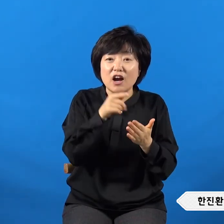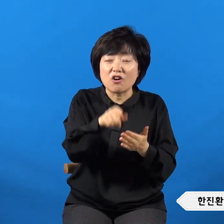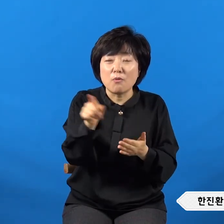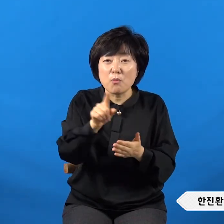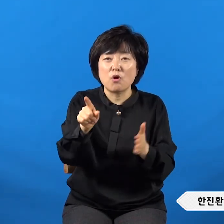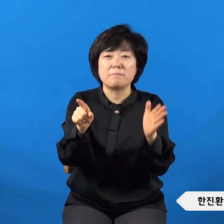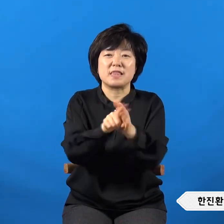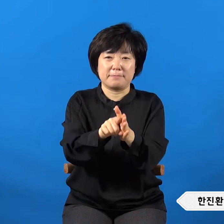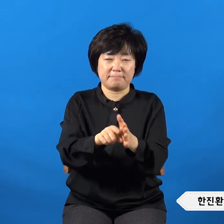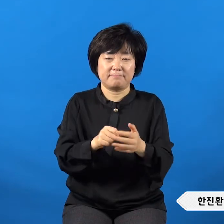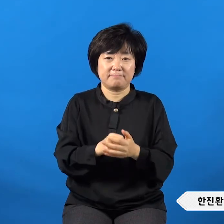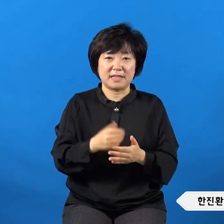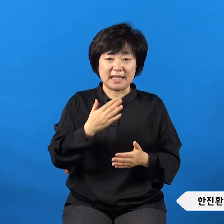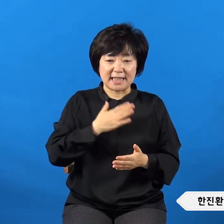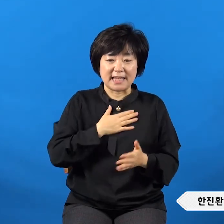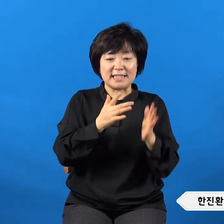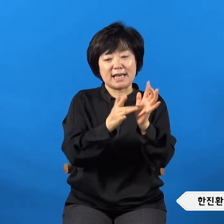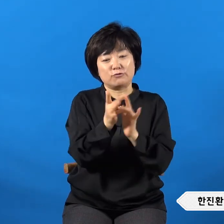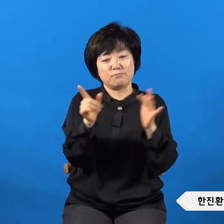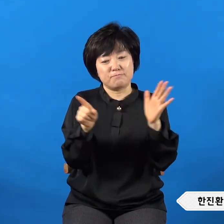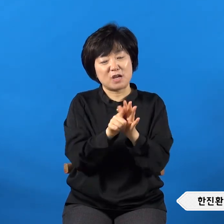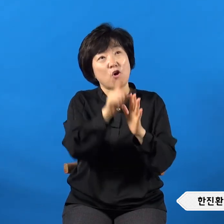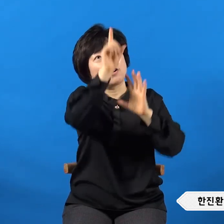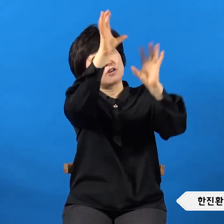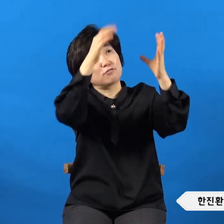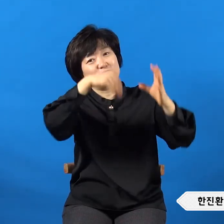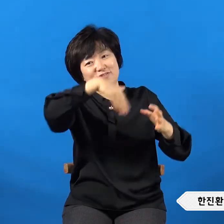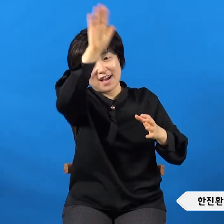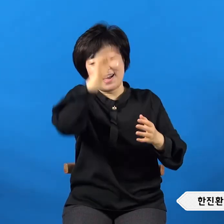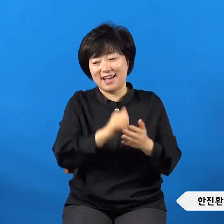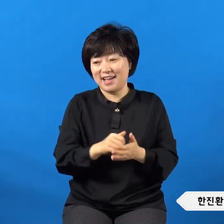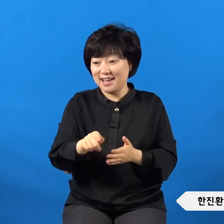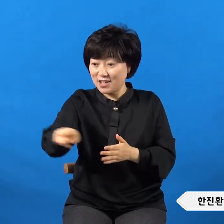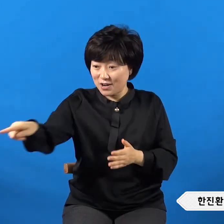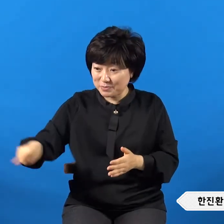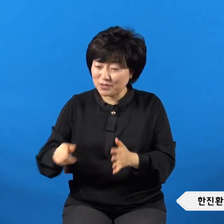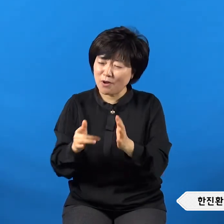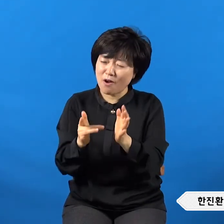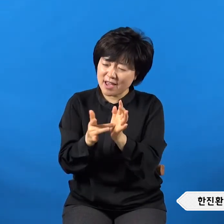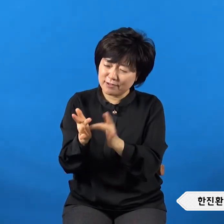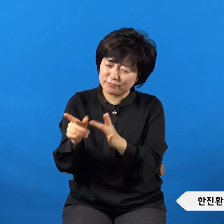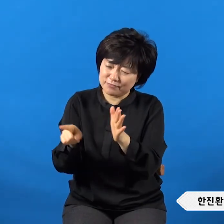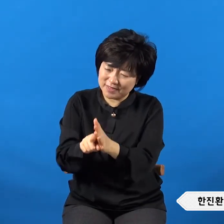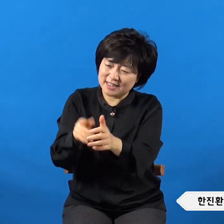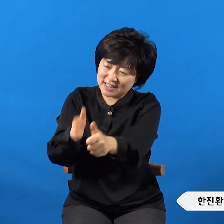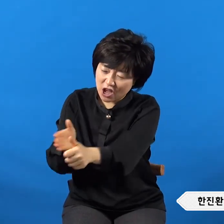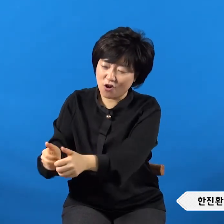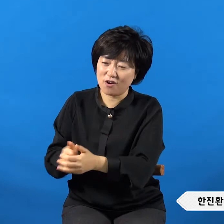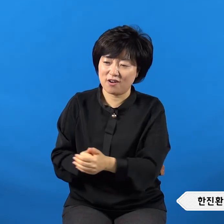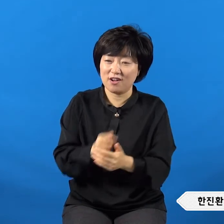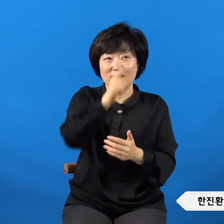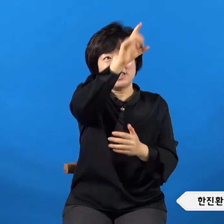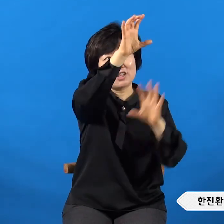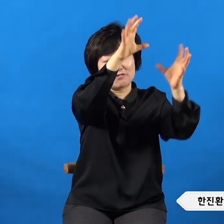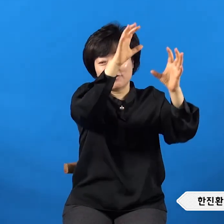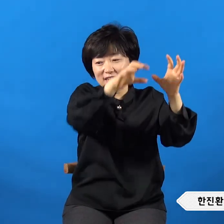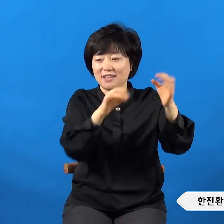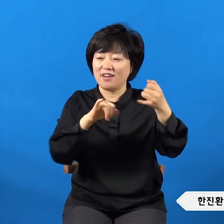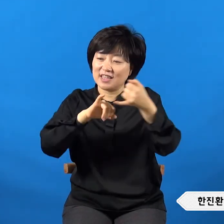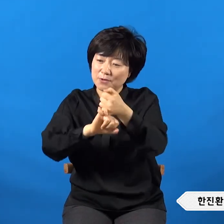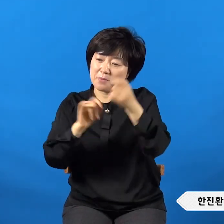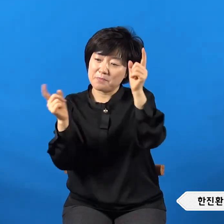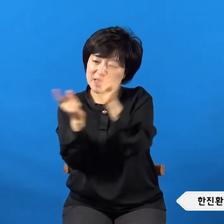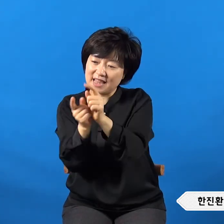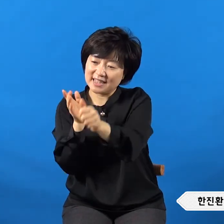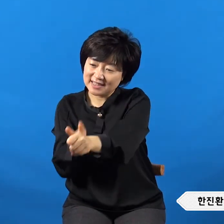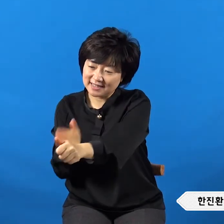중요한 것은 믿음입니다. 저는 지금 예수 믿고 천국으로 갑니다. 여러분도 부디 예수 믿으셔서 천국에서 다시